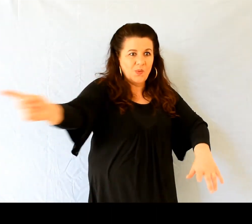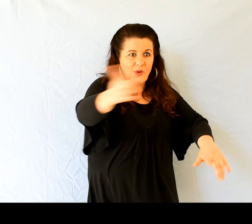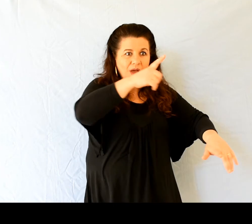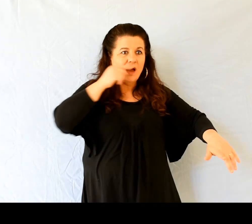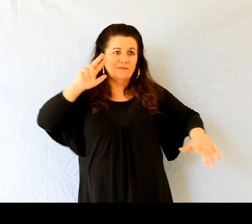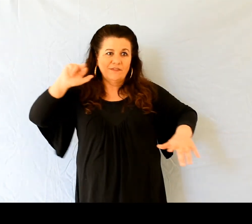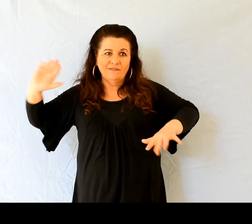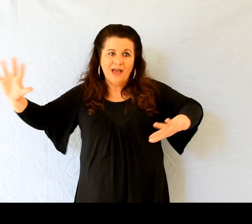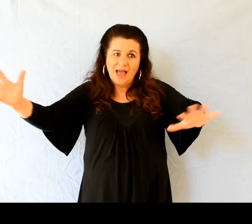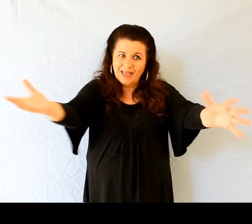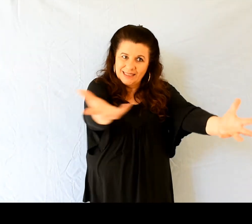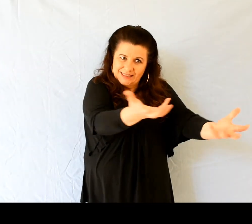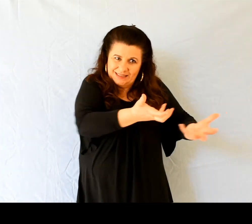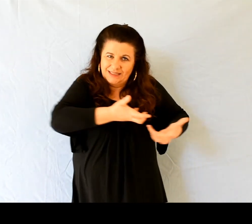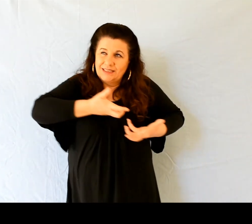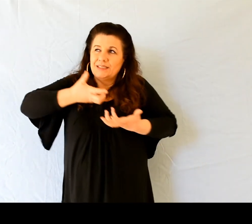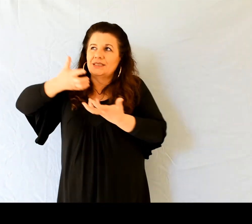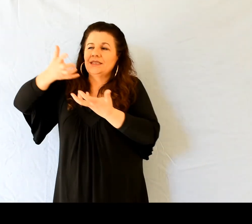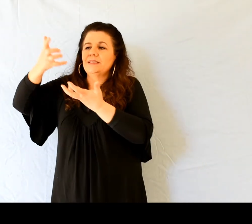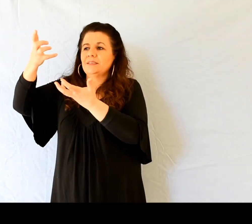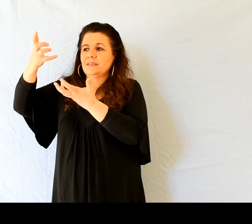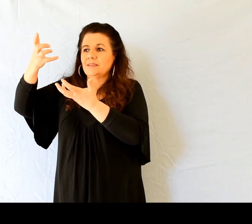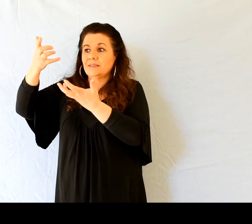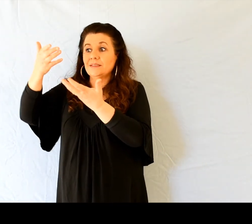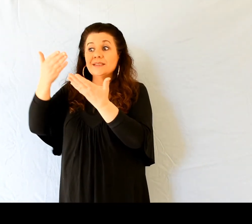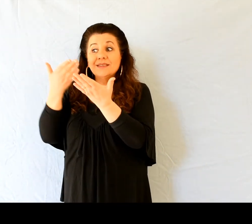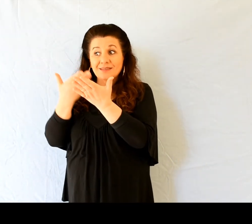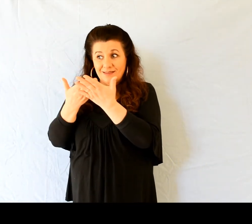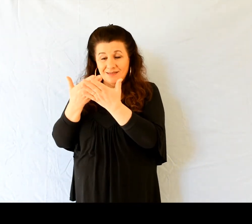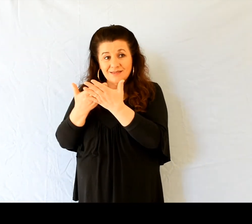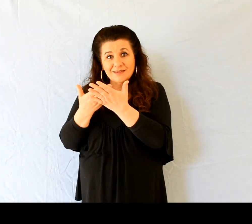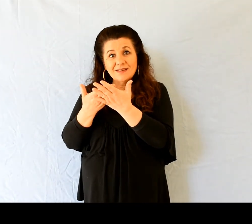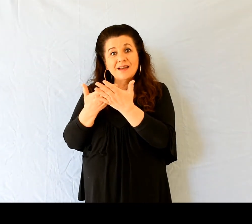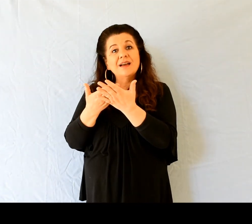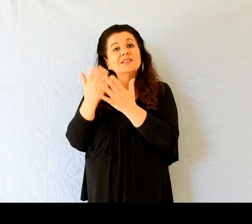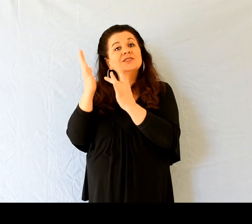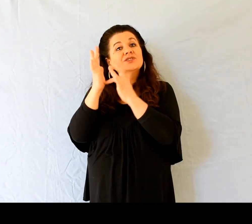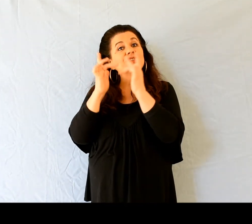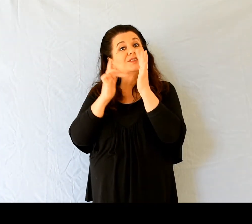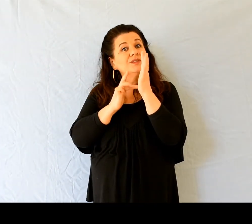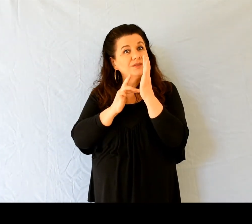Il signifiait par là de quel genre de mort il allait mourir.